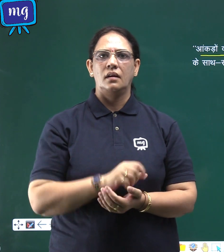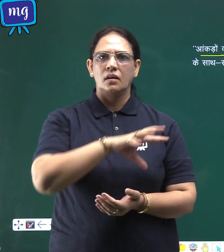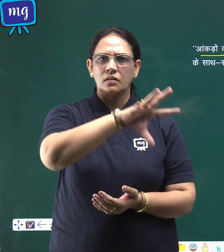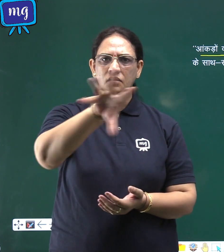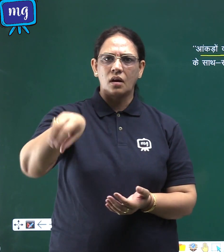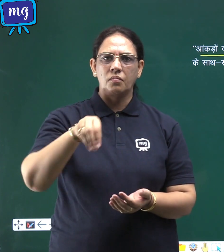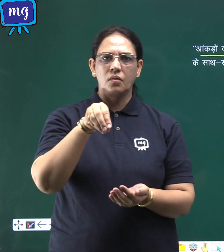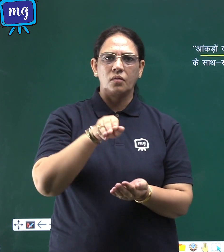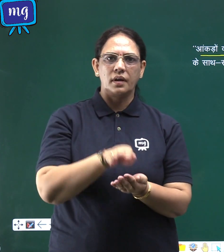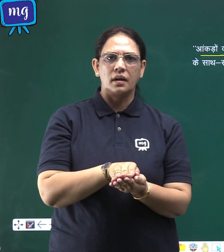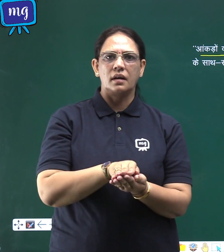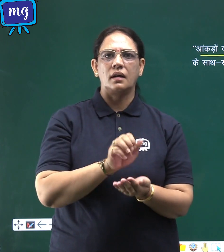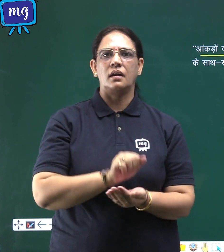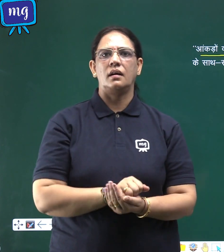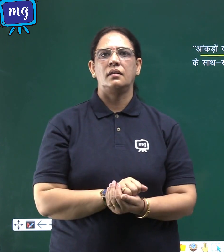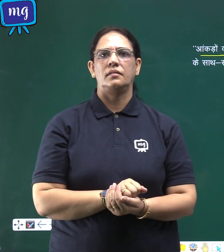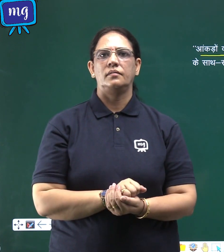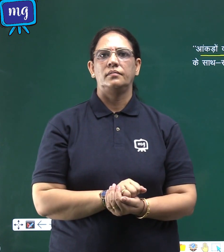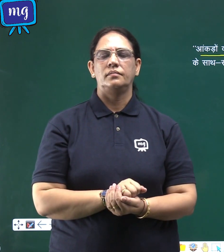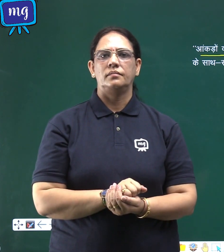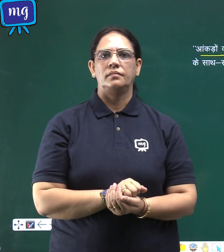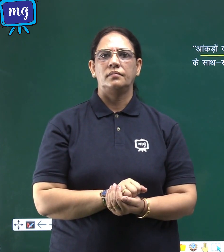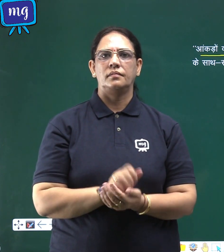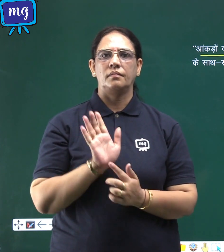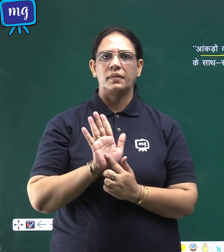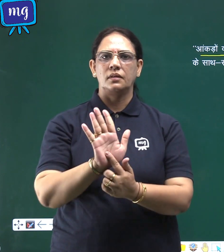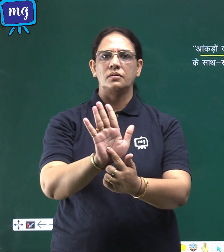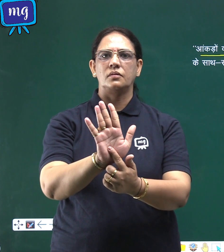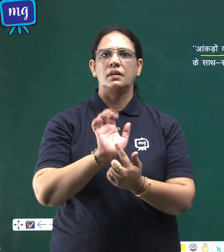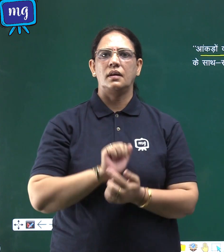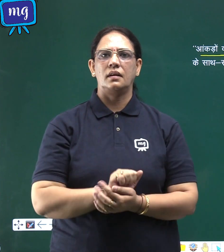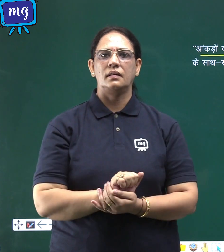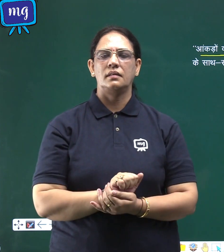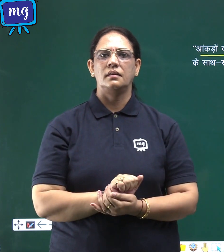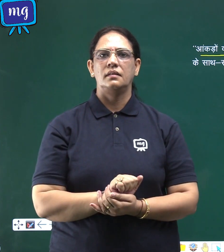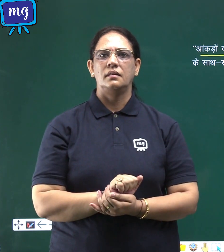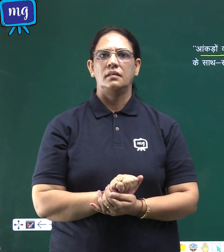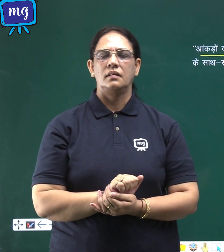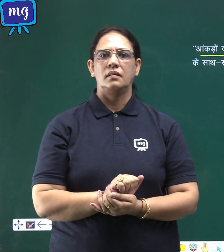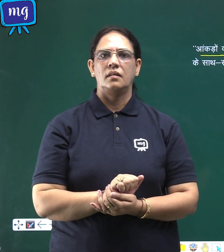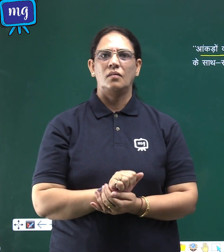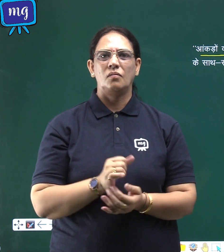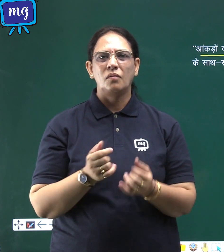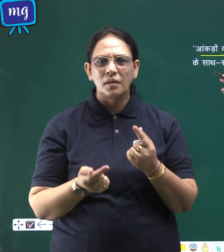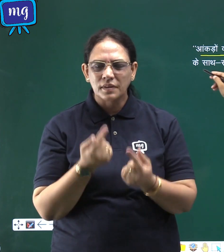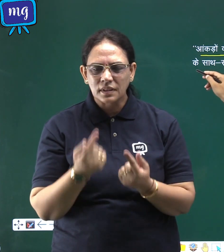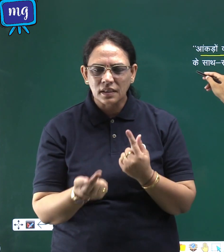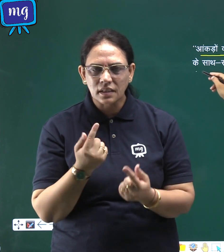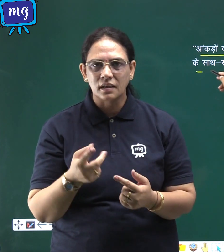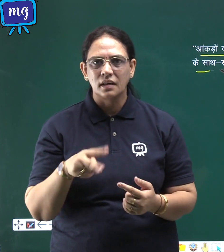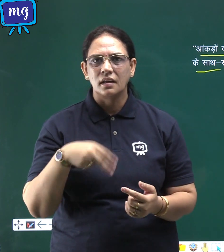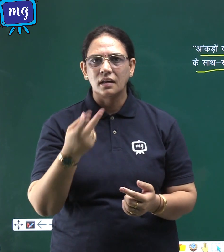प्रिश्थूतिकरन वे विशलेशन के साथ साथ